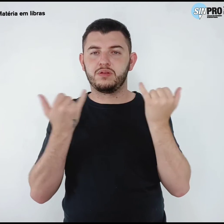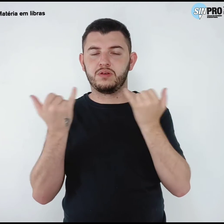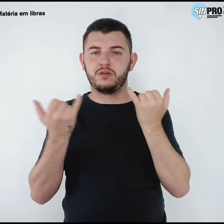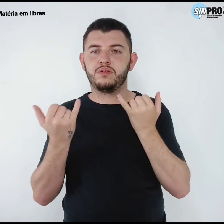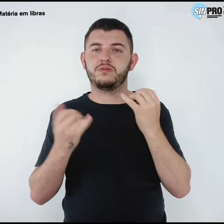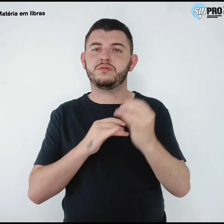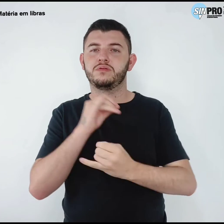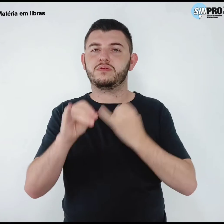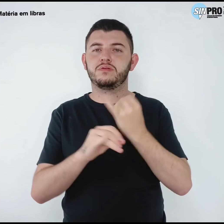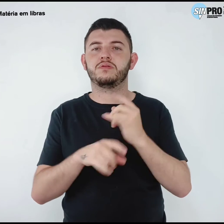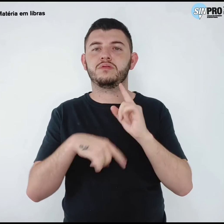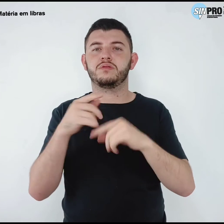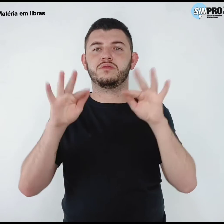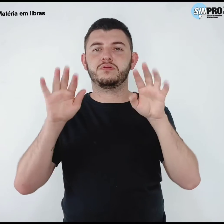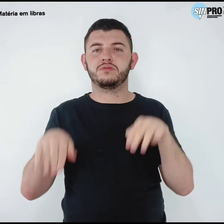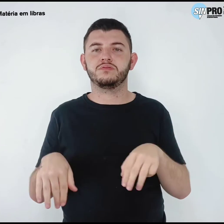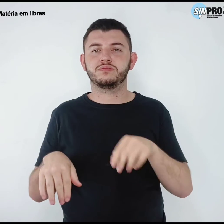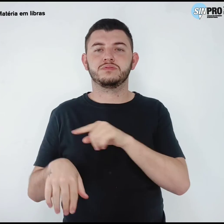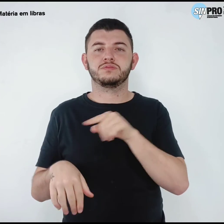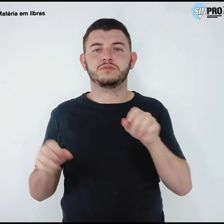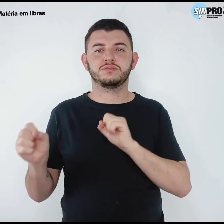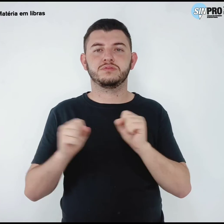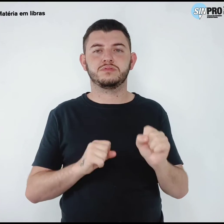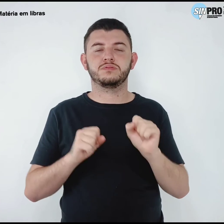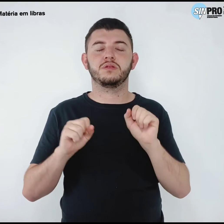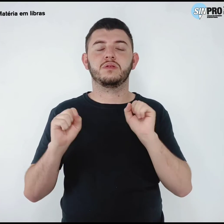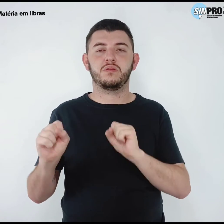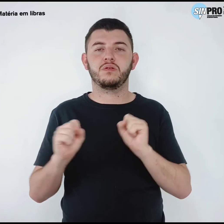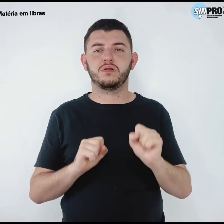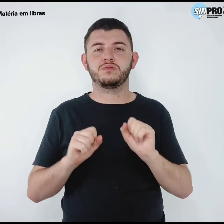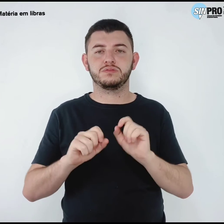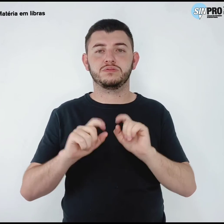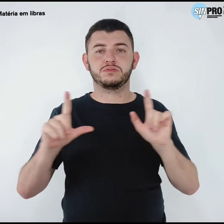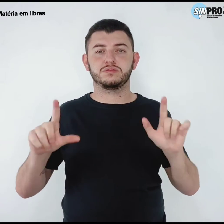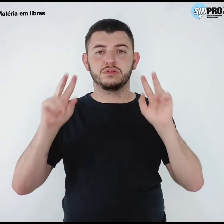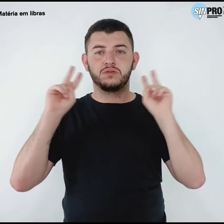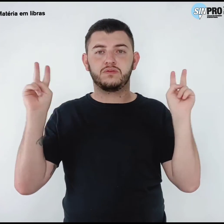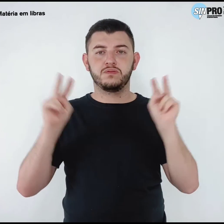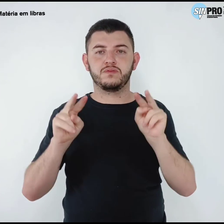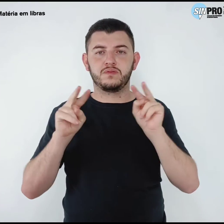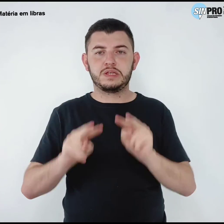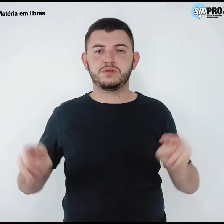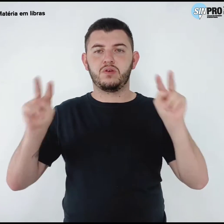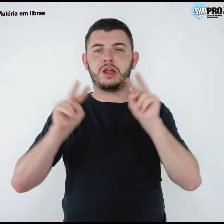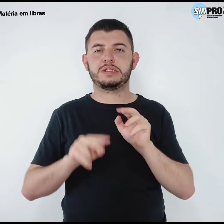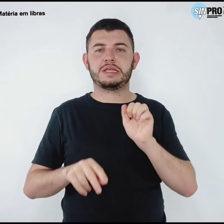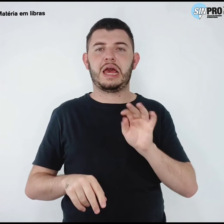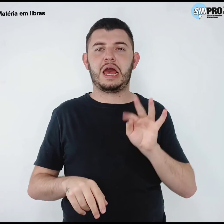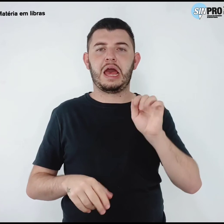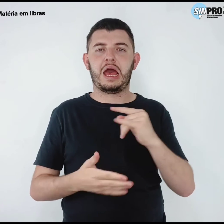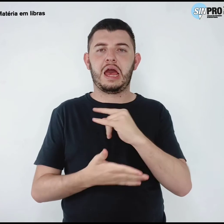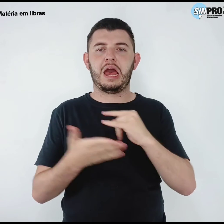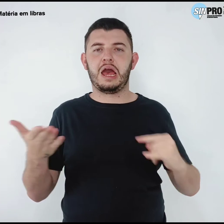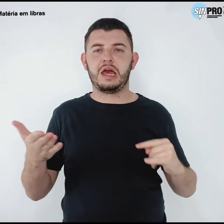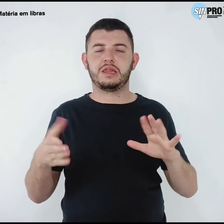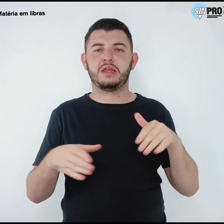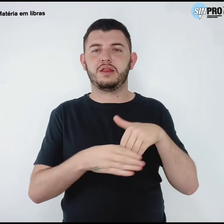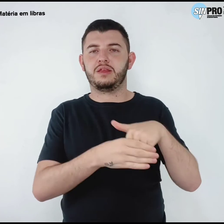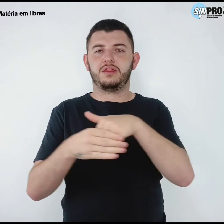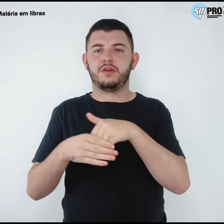formulário. Por fim, clique em visualizar a ata de eleição, imprima ou